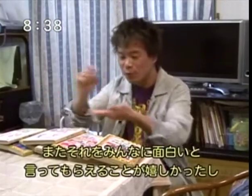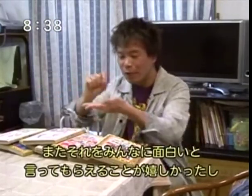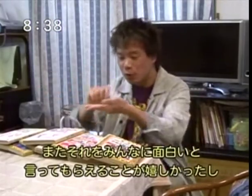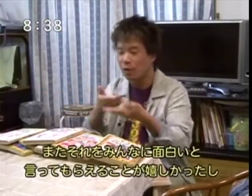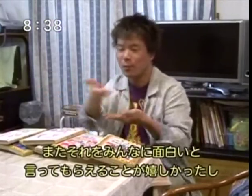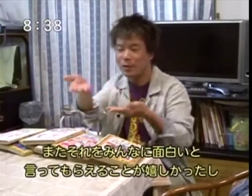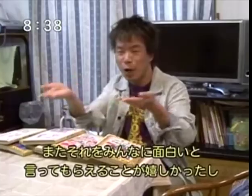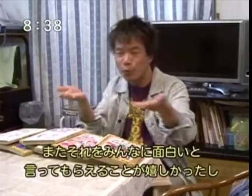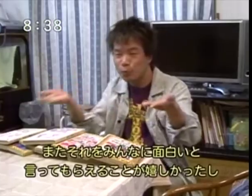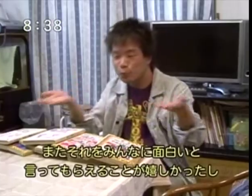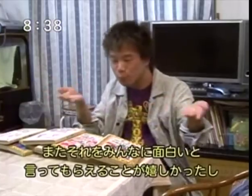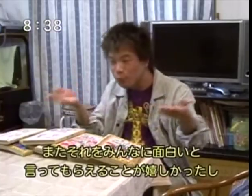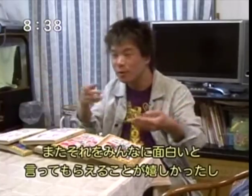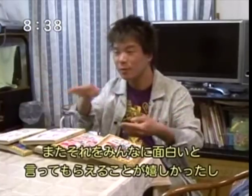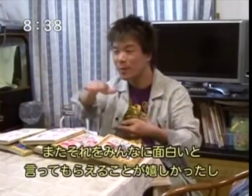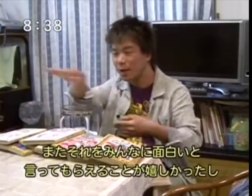が嬉しかったし、